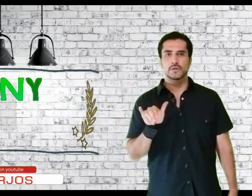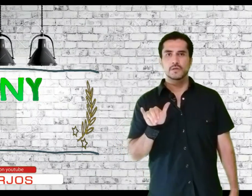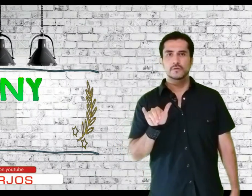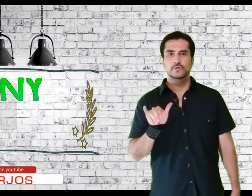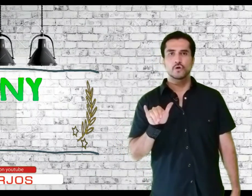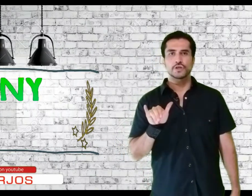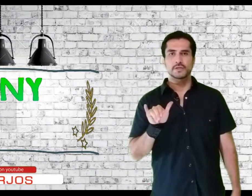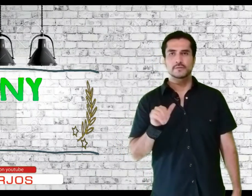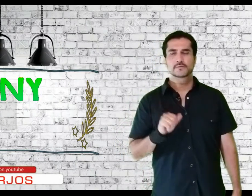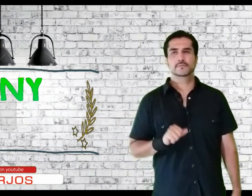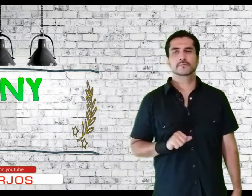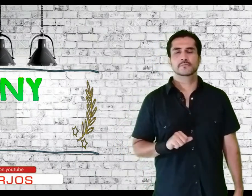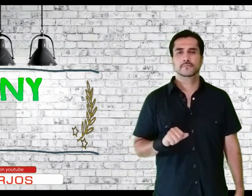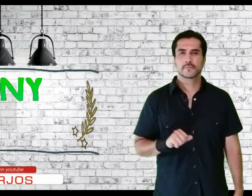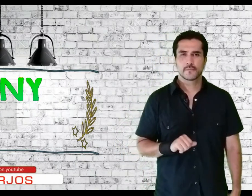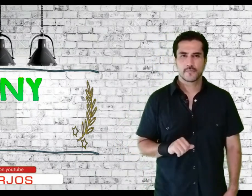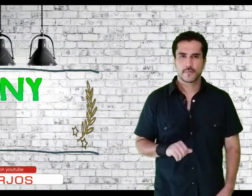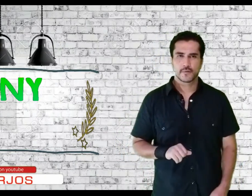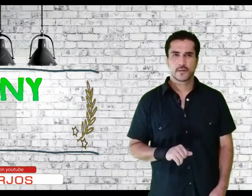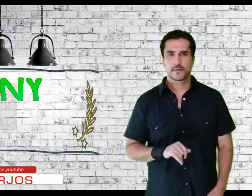I, Tony.